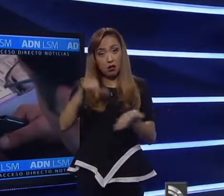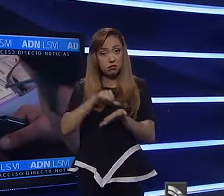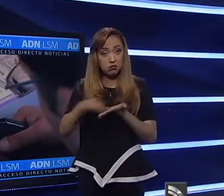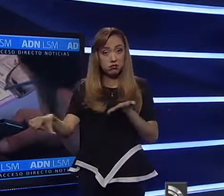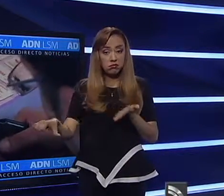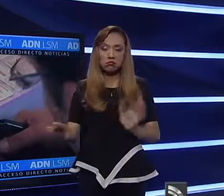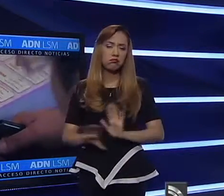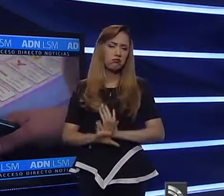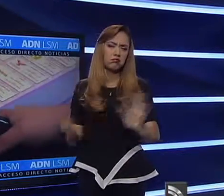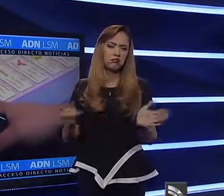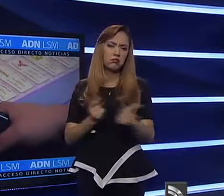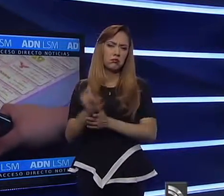elección.